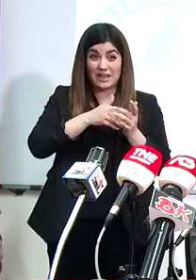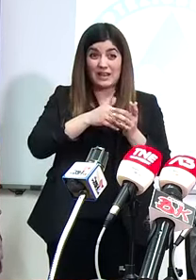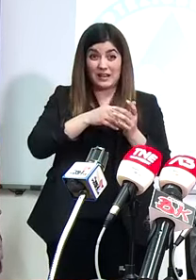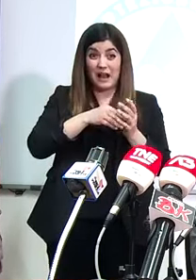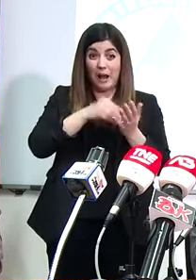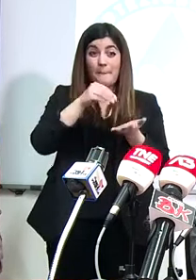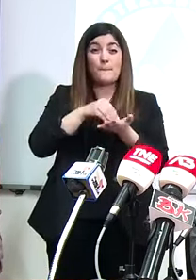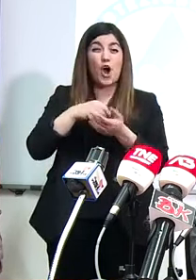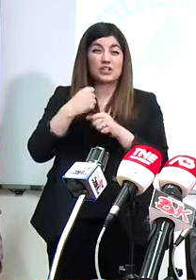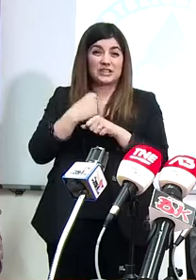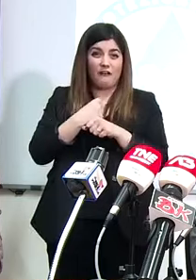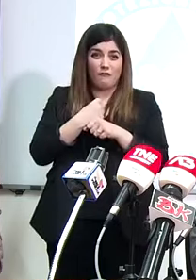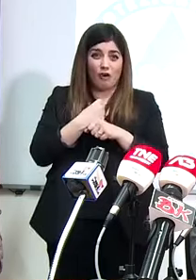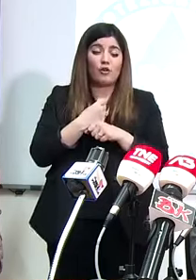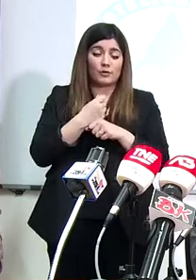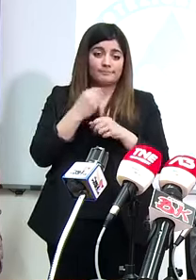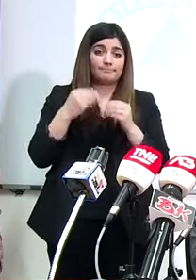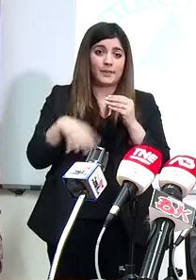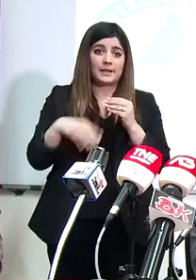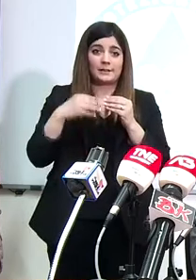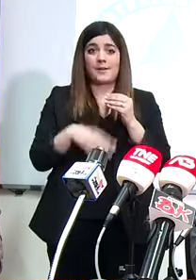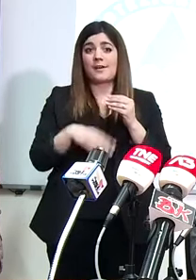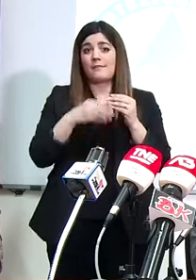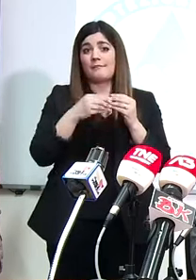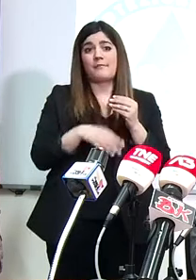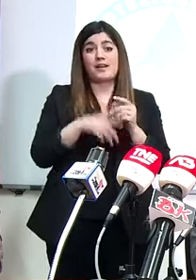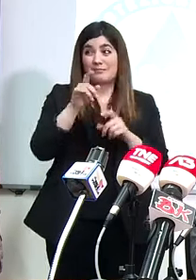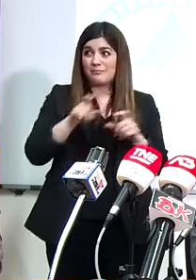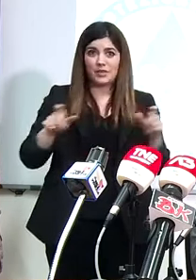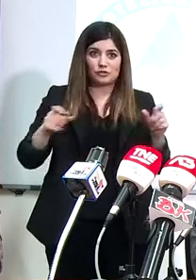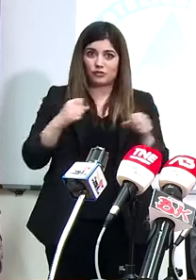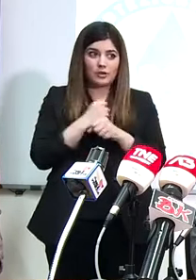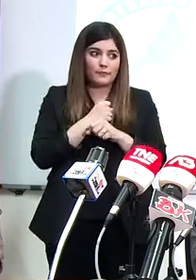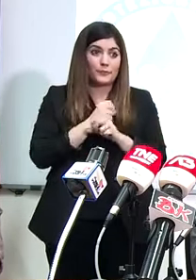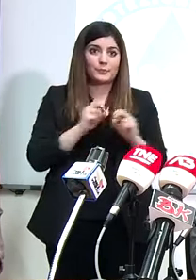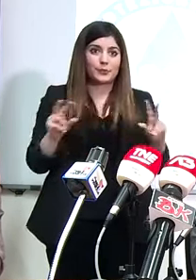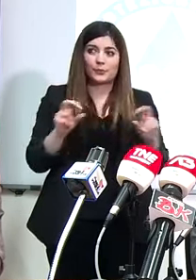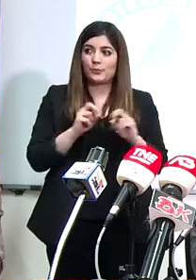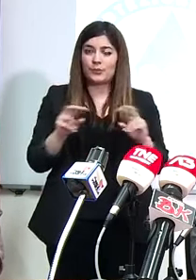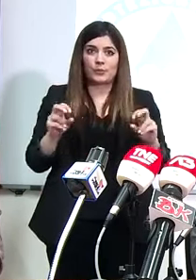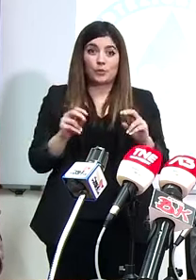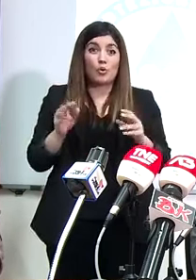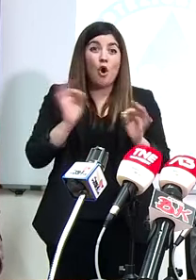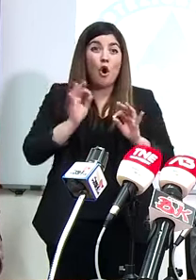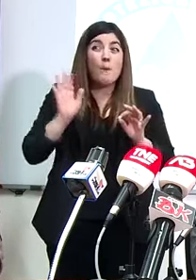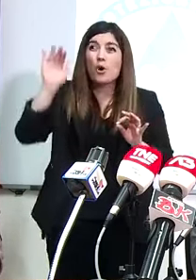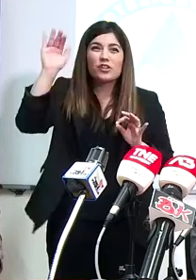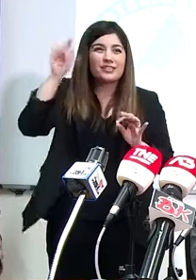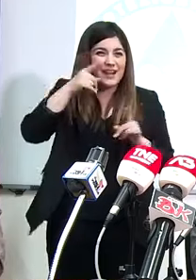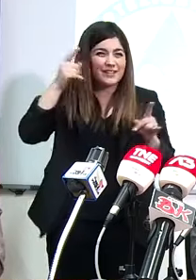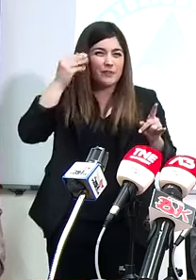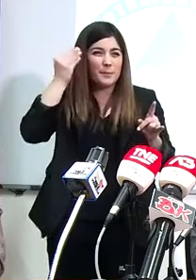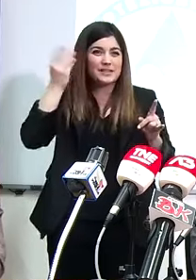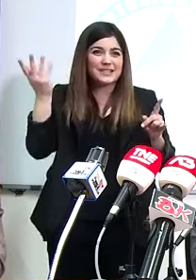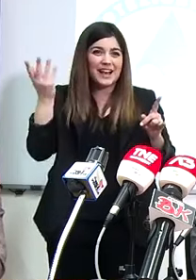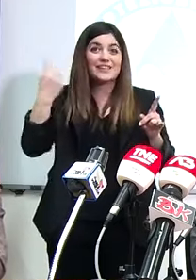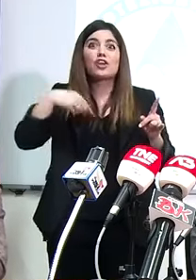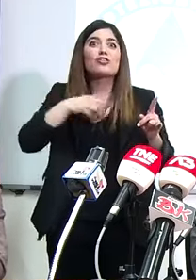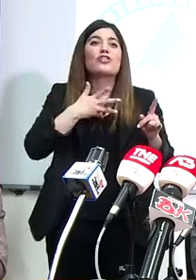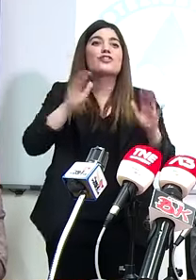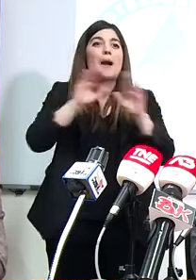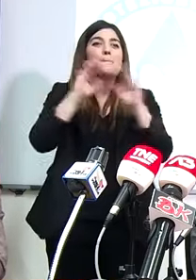e penso alla montagna la tragedia che sta vivendo pensate che abbiamo i mondiali di sci che come se non ce li